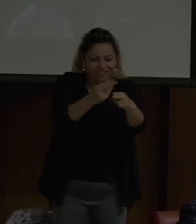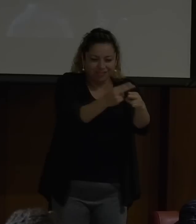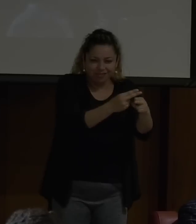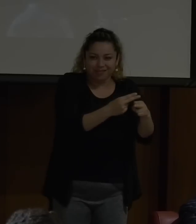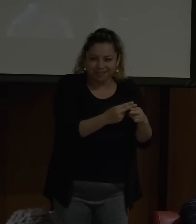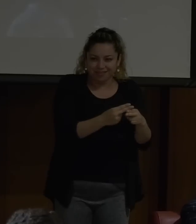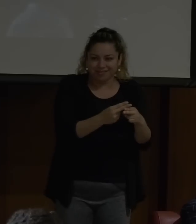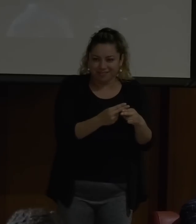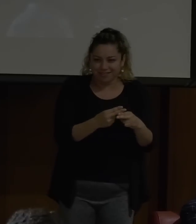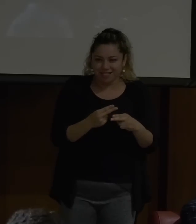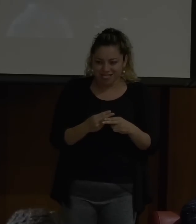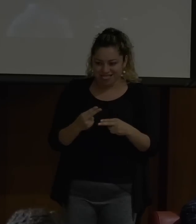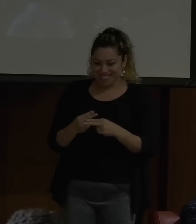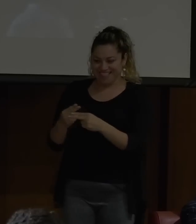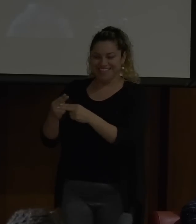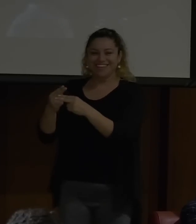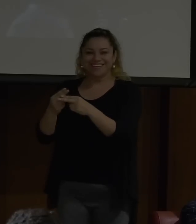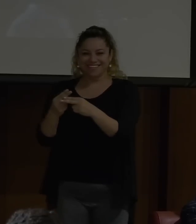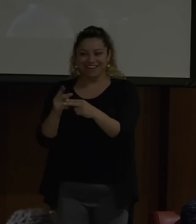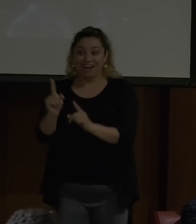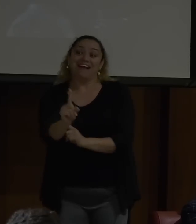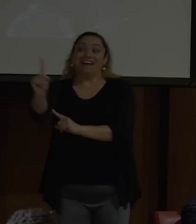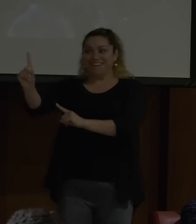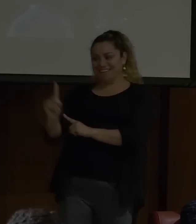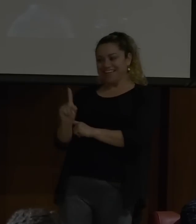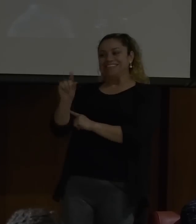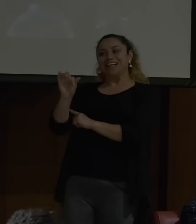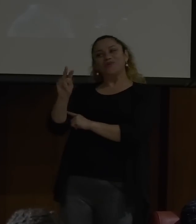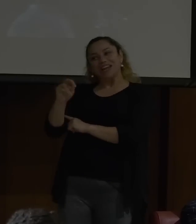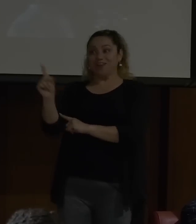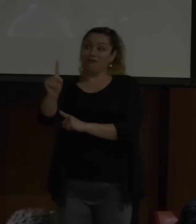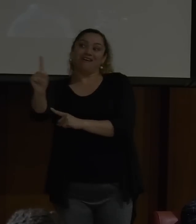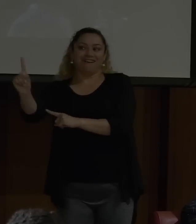Está la familia de Abel, está Saturnino y la Nina,